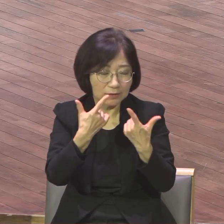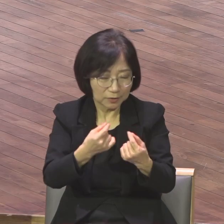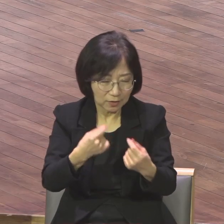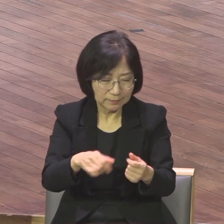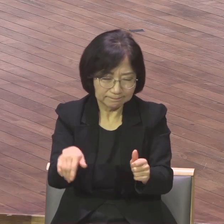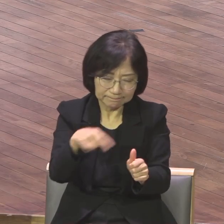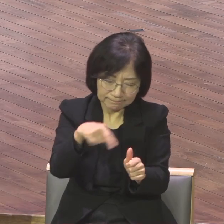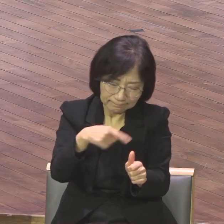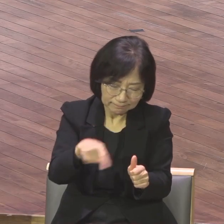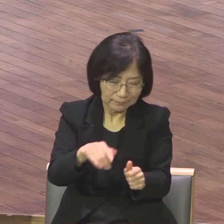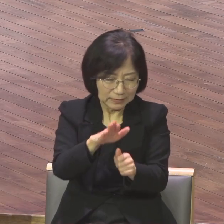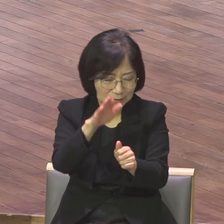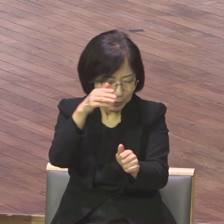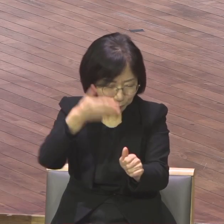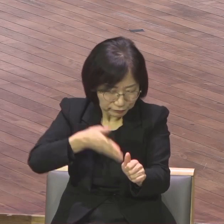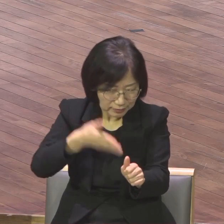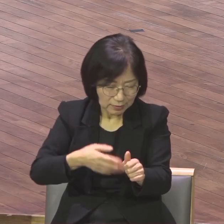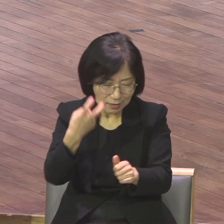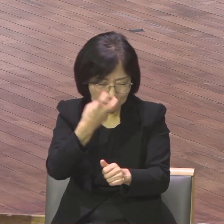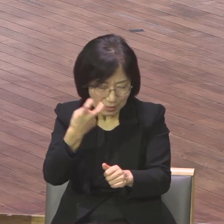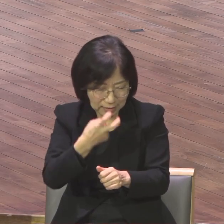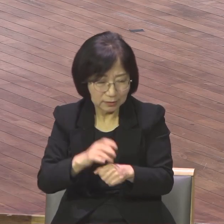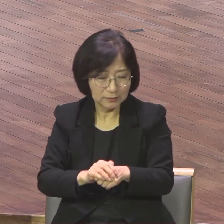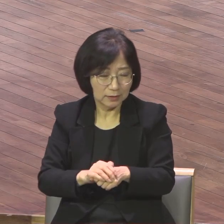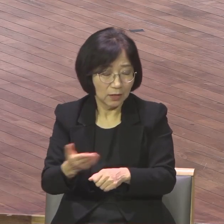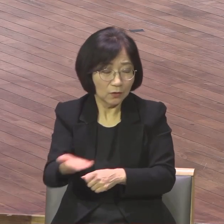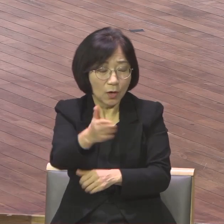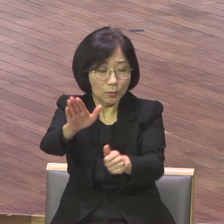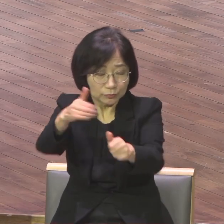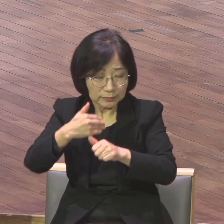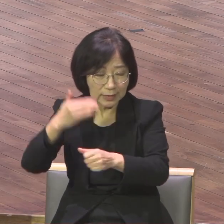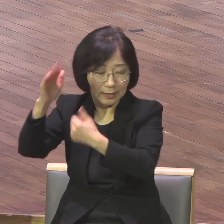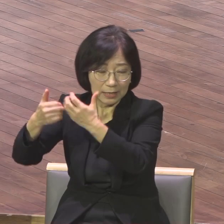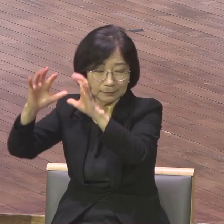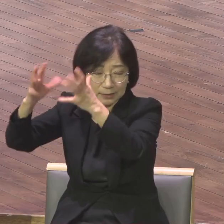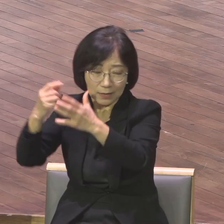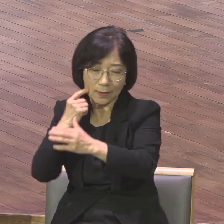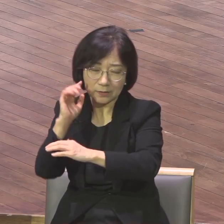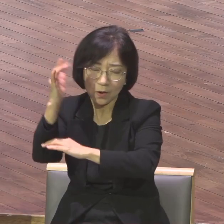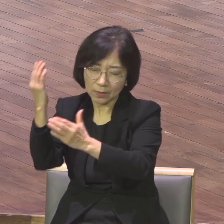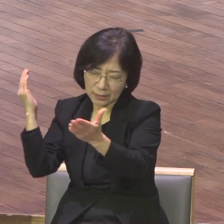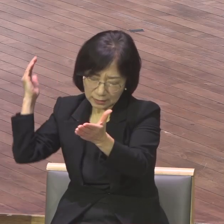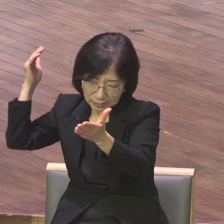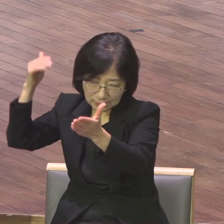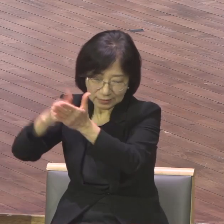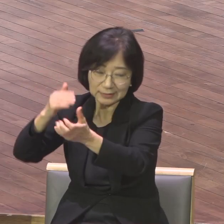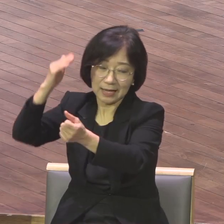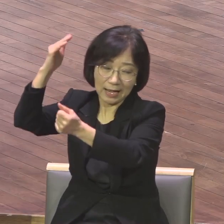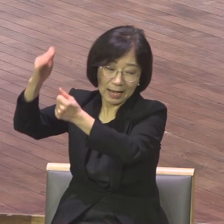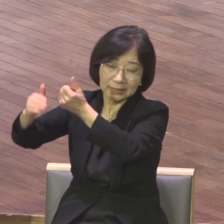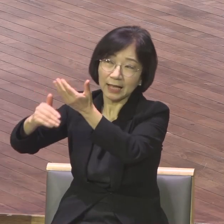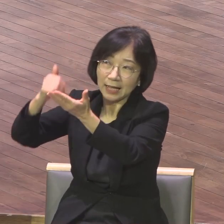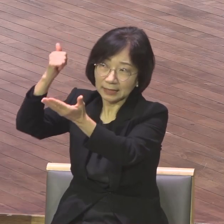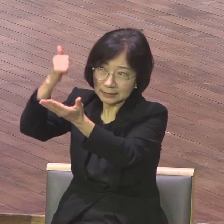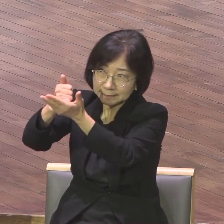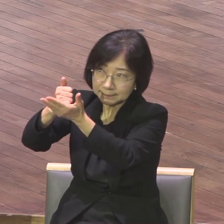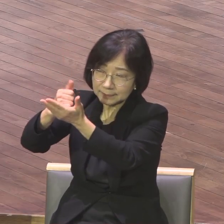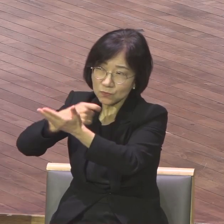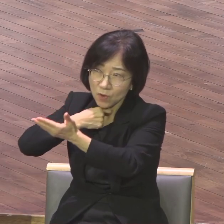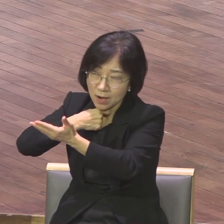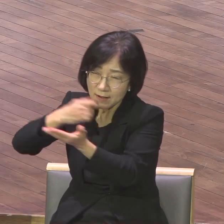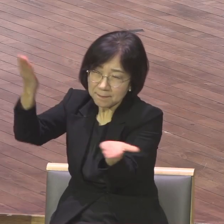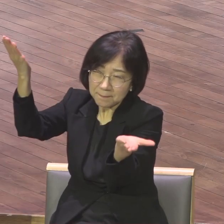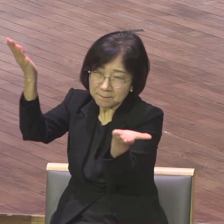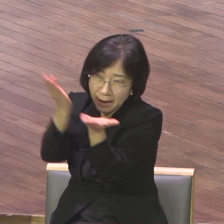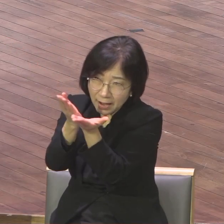위로하고 경계하노니, 이는 너희를 부르사 자기 나라와 영광에 이르게 하시는 하나님께 합당히 행하게 하려